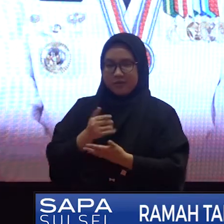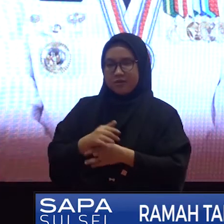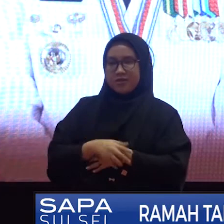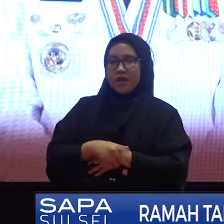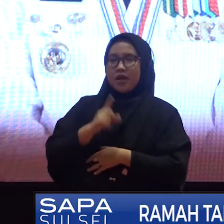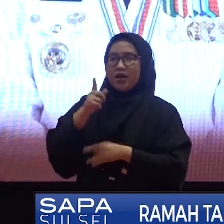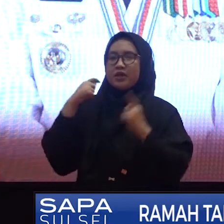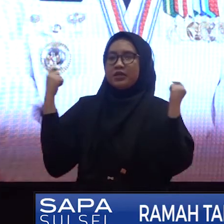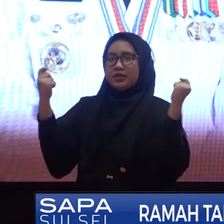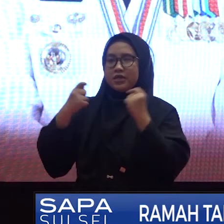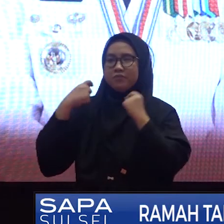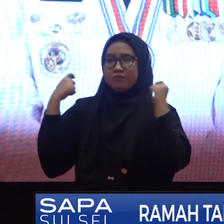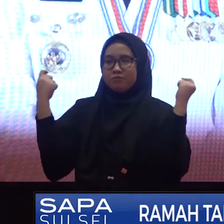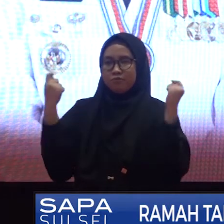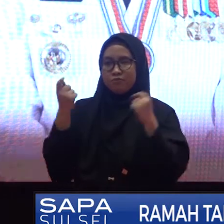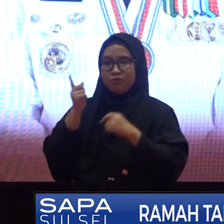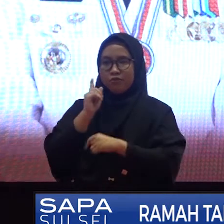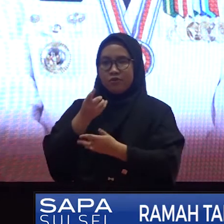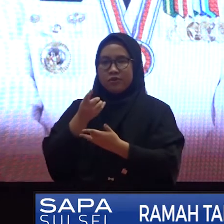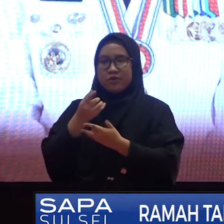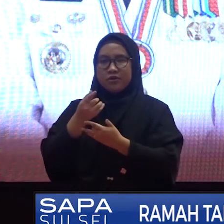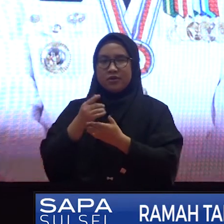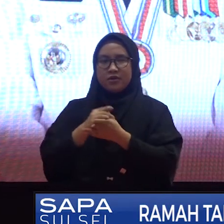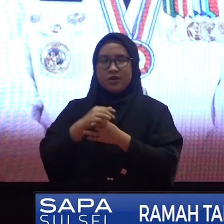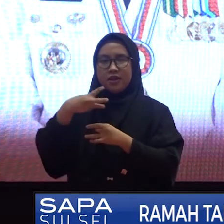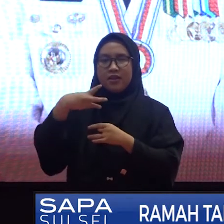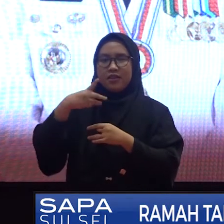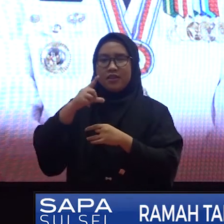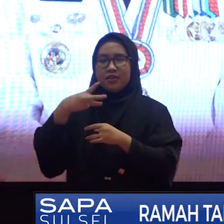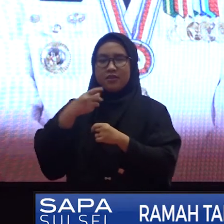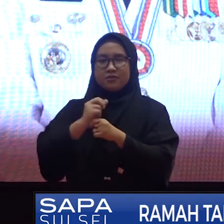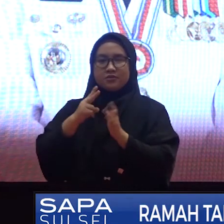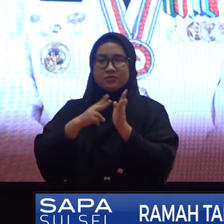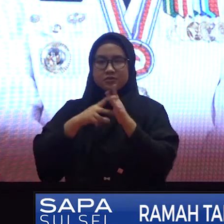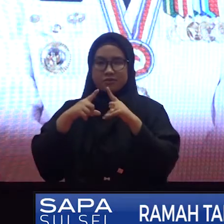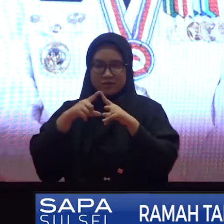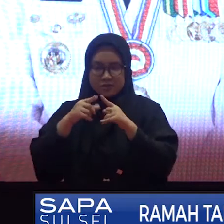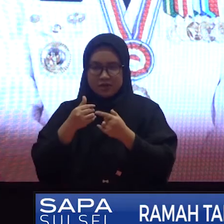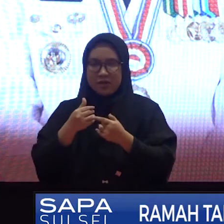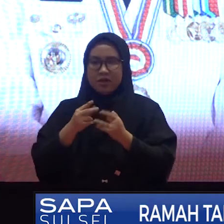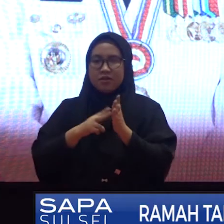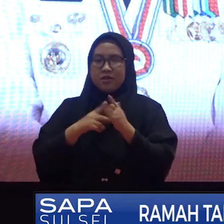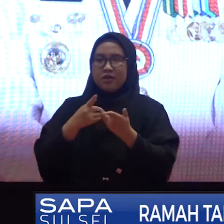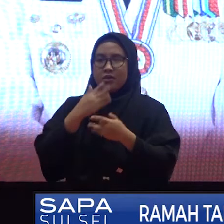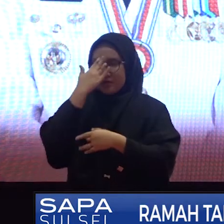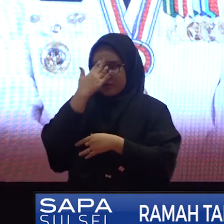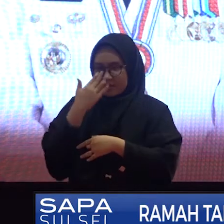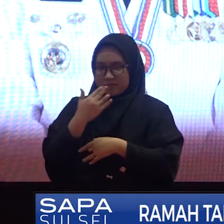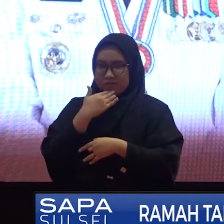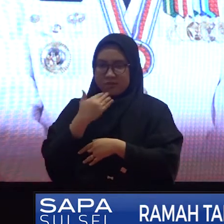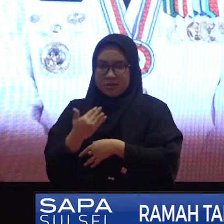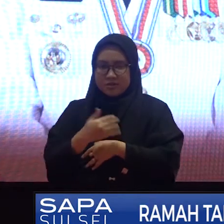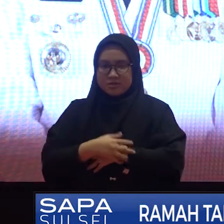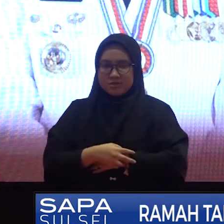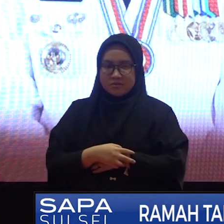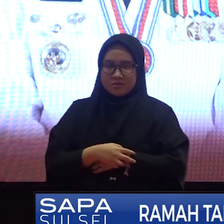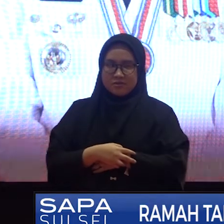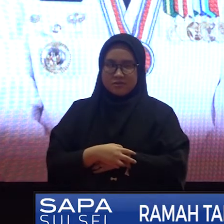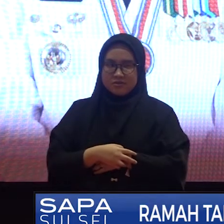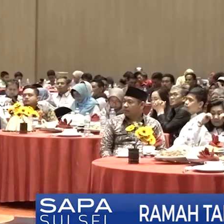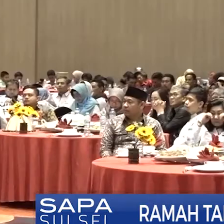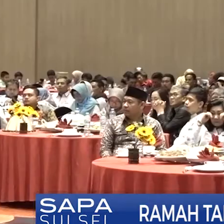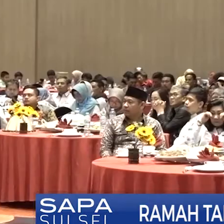yang paling paling paling elegan nah sehingga saya tentunya menyampaikan terima kasih ya terima kasih kalau